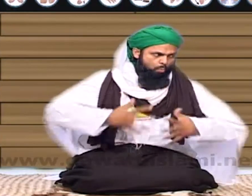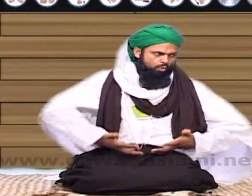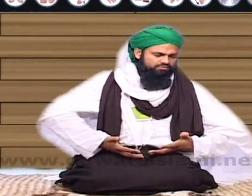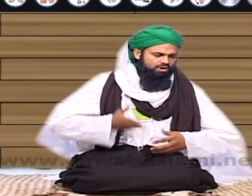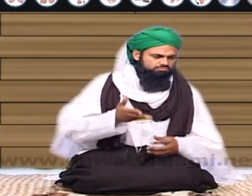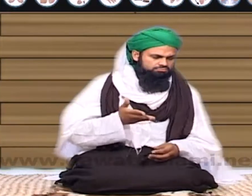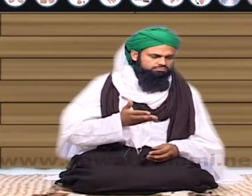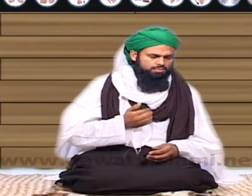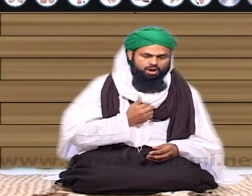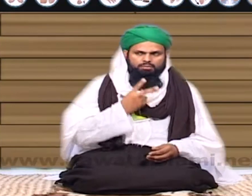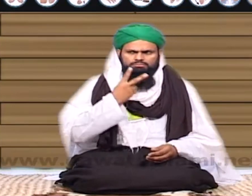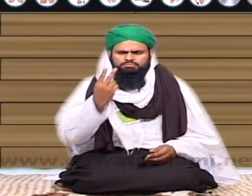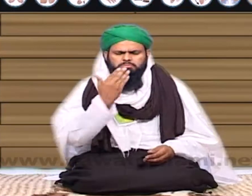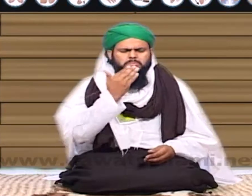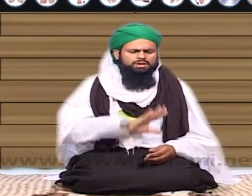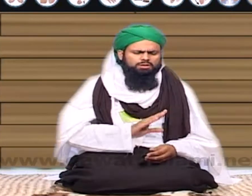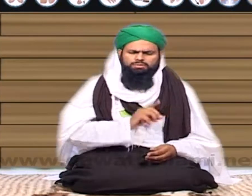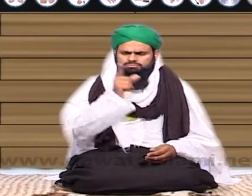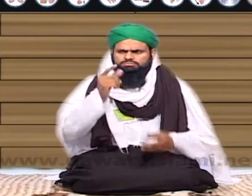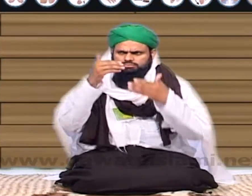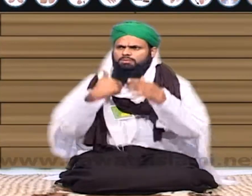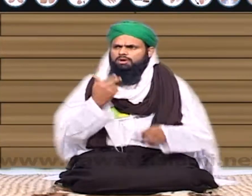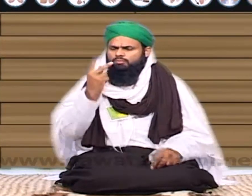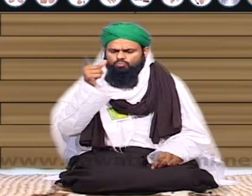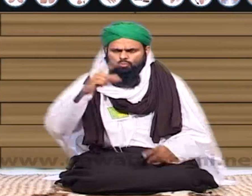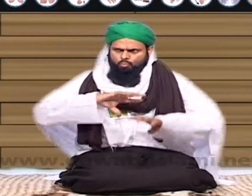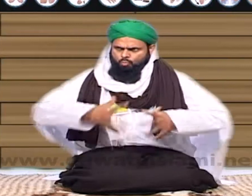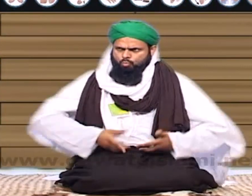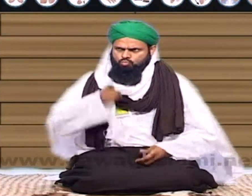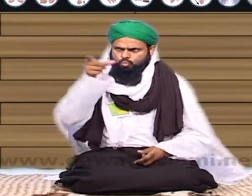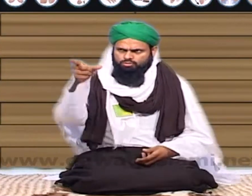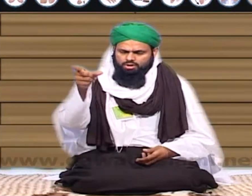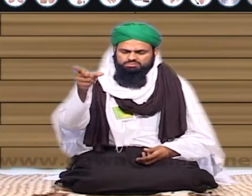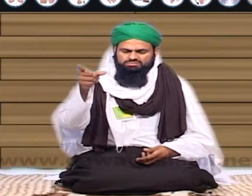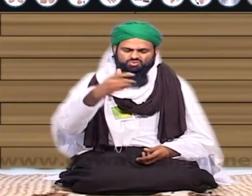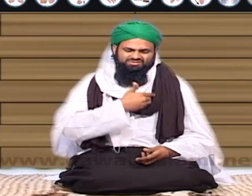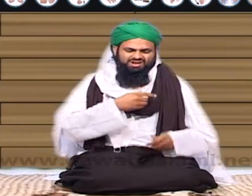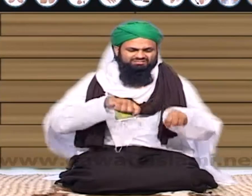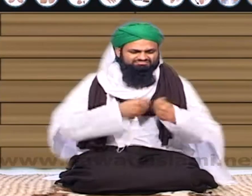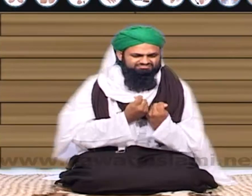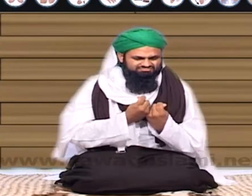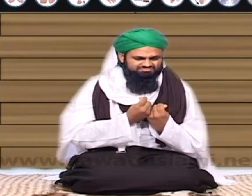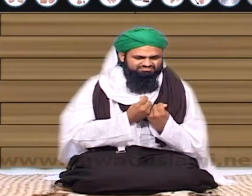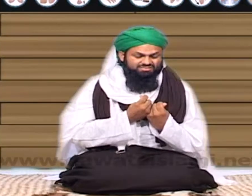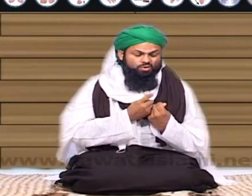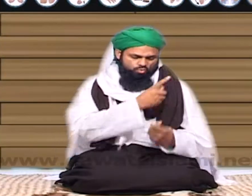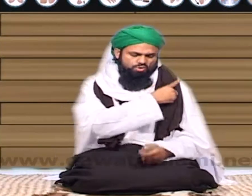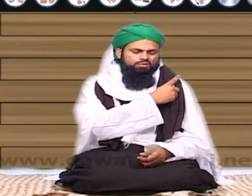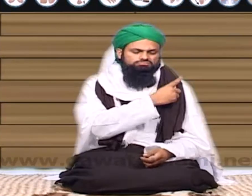یہ بھی غیبت ہے. تو اس کا مطلب یہ نہیں کہ سامنے سے کہنا جائز ہو جائے گا. سامنے کہنا بھی تو حرام ہے جبکہ اس کی دل آزاری ہوتی